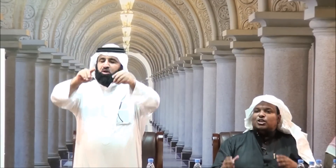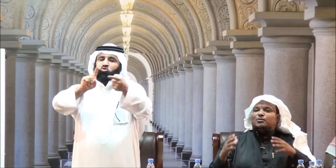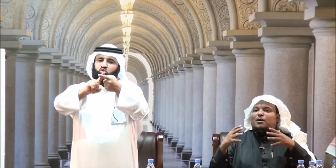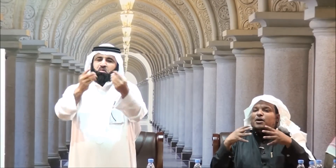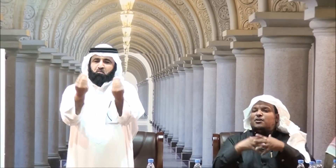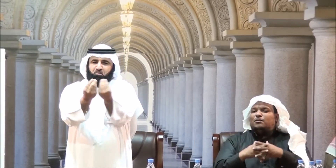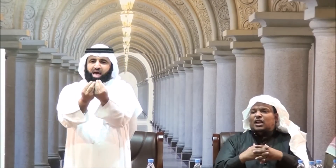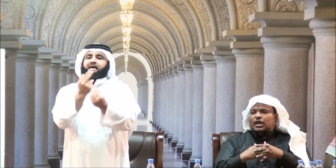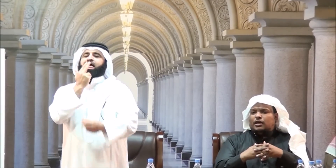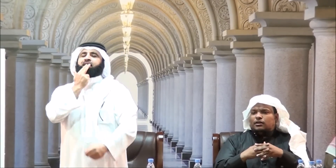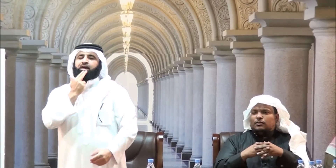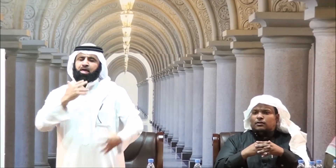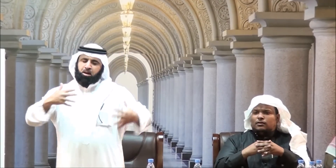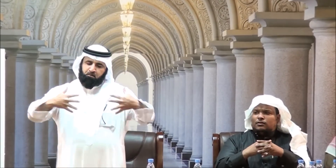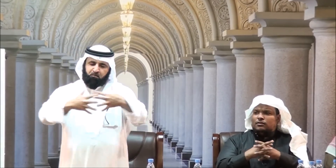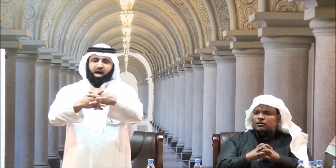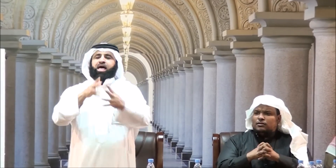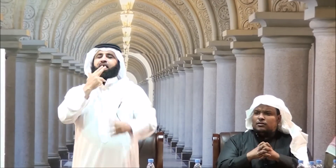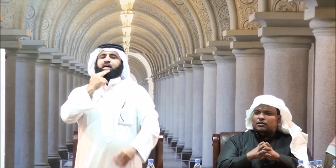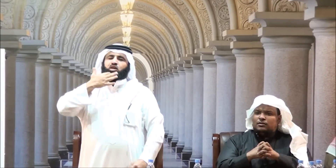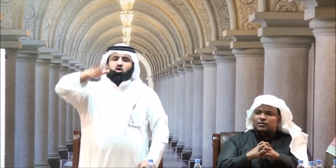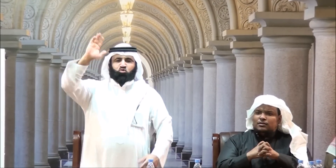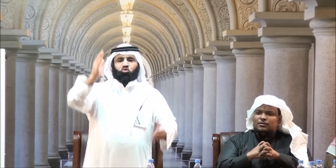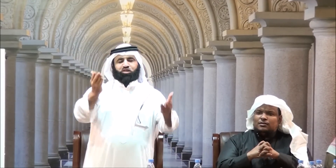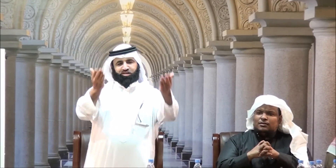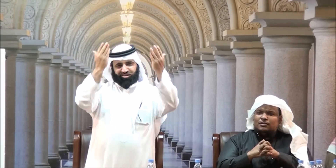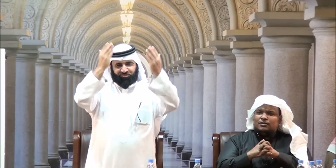زوجاتهم ويجمع بينهم على خير.